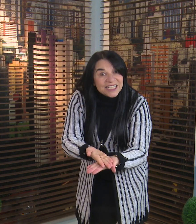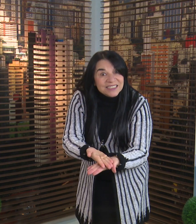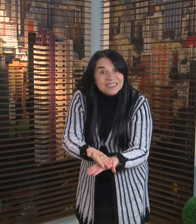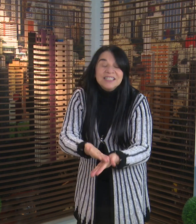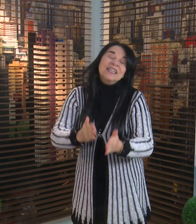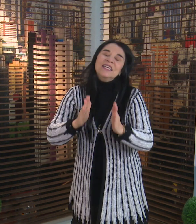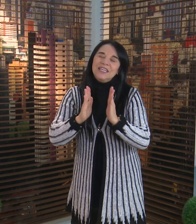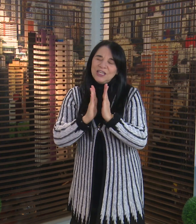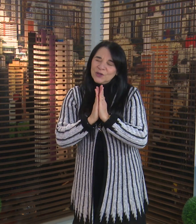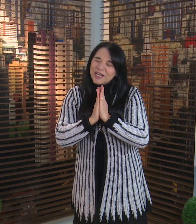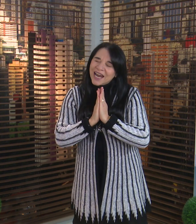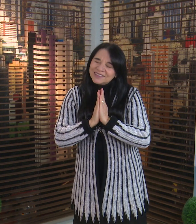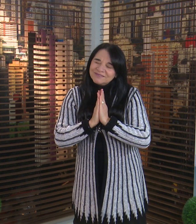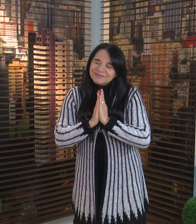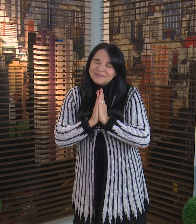crer e orar.